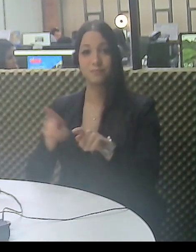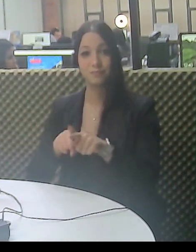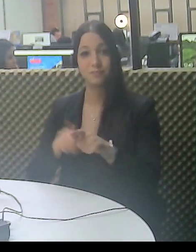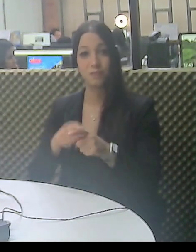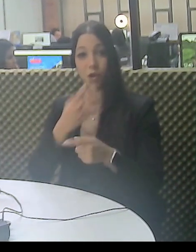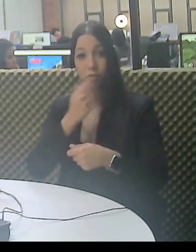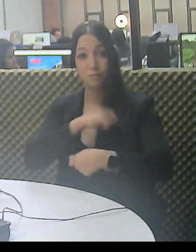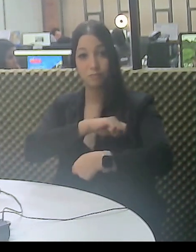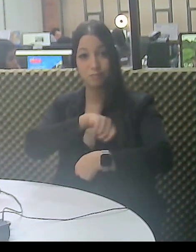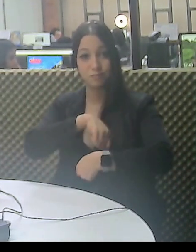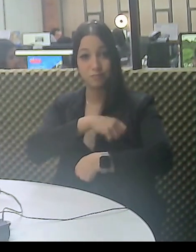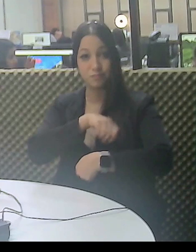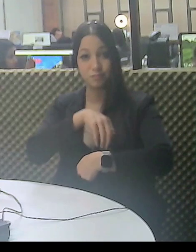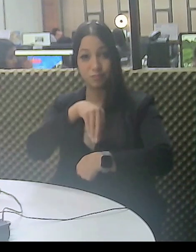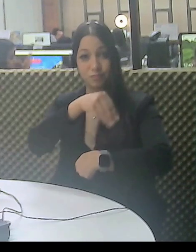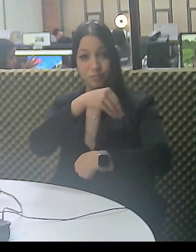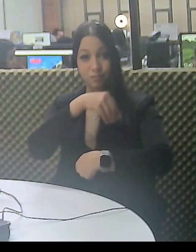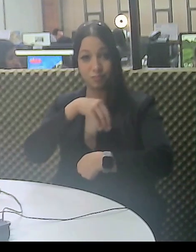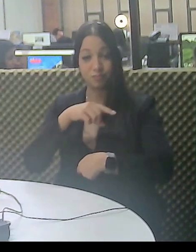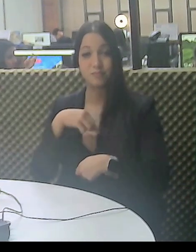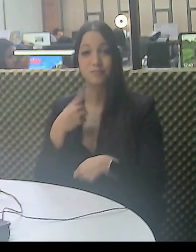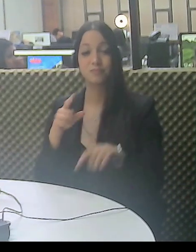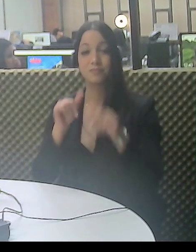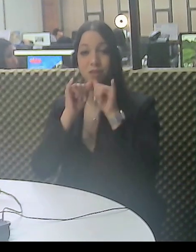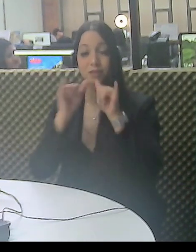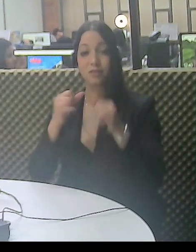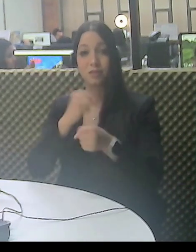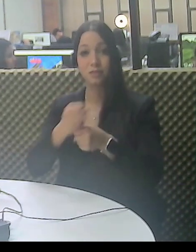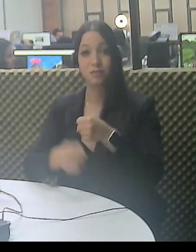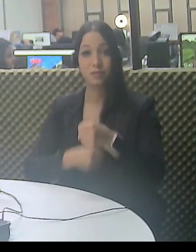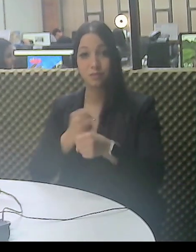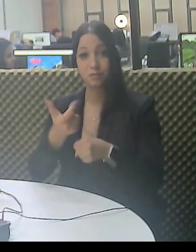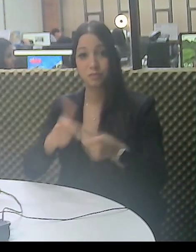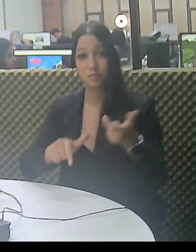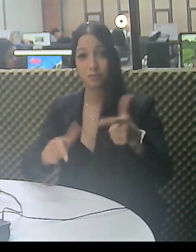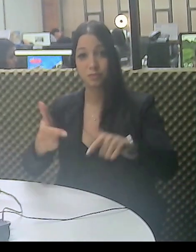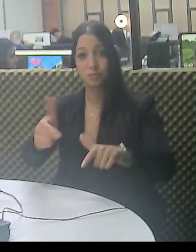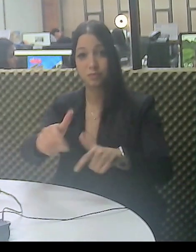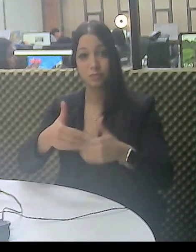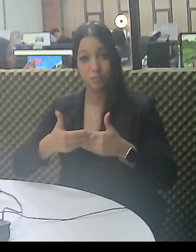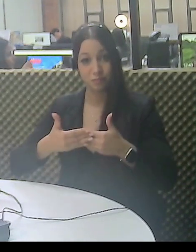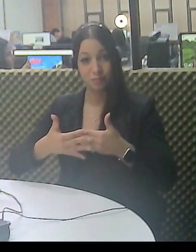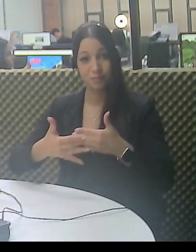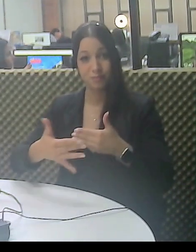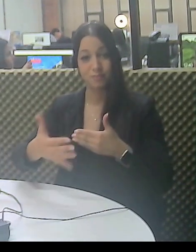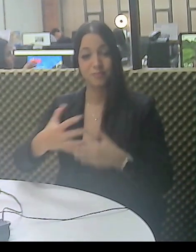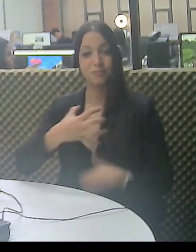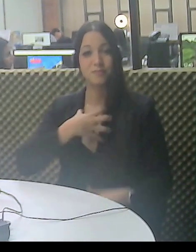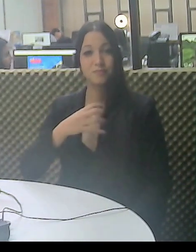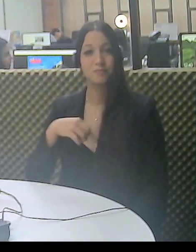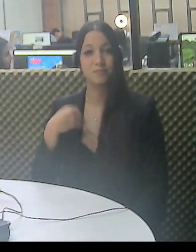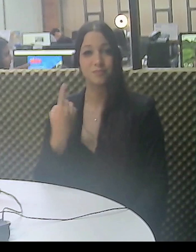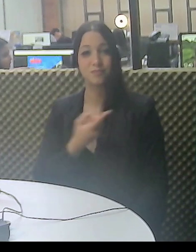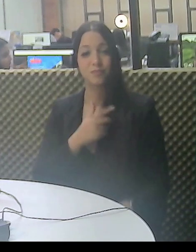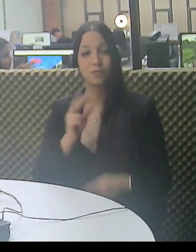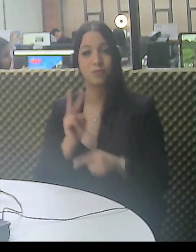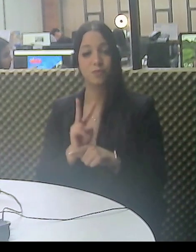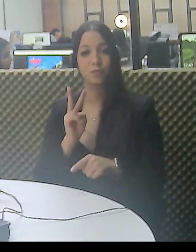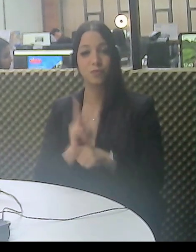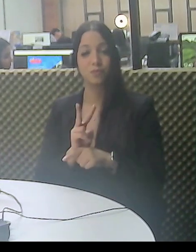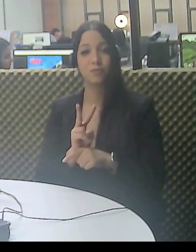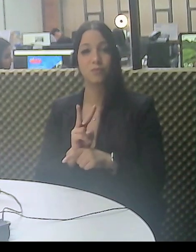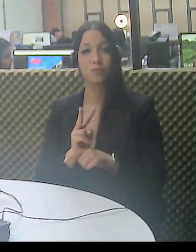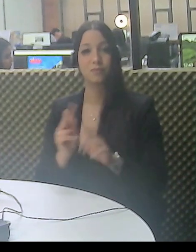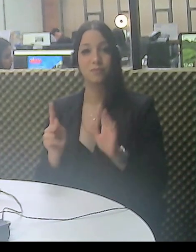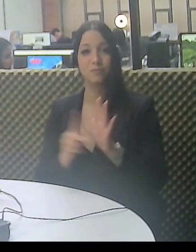receita. E a gente poder publicar a cada ano um livro deste. Esta é a maneira da gente preservar